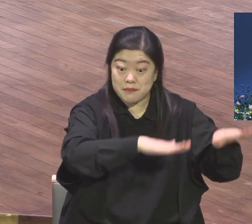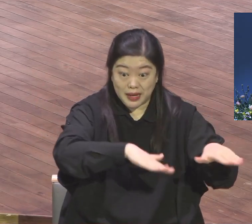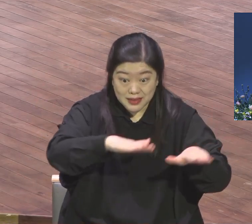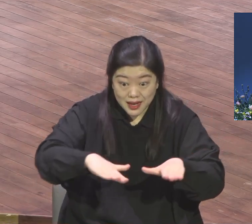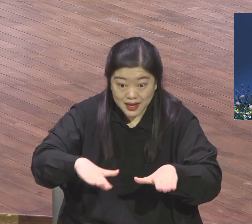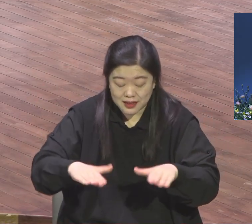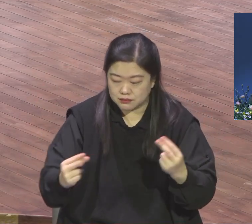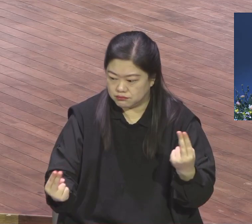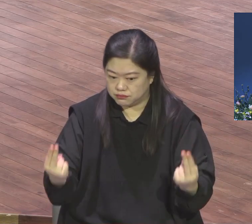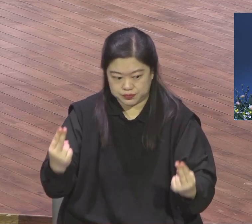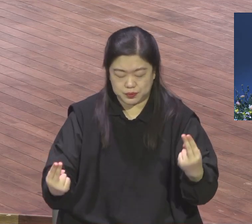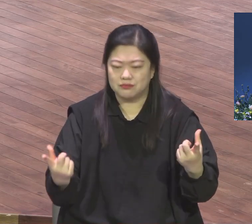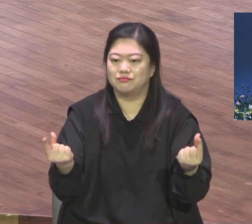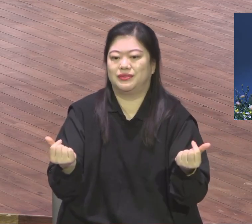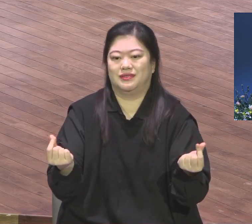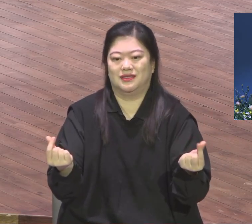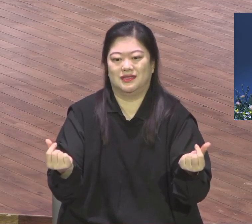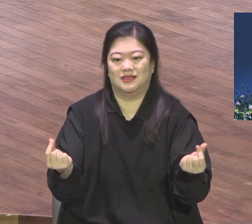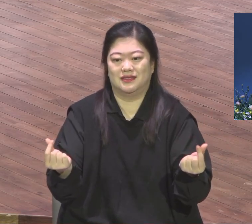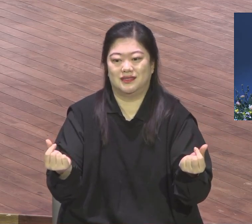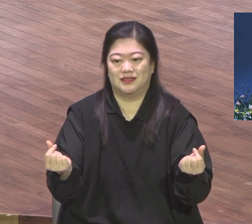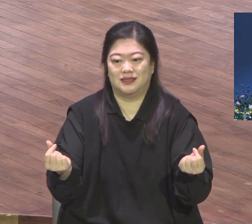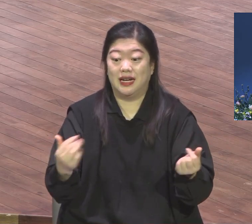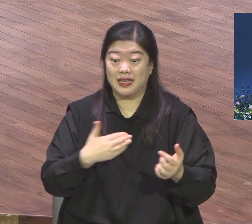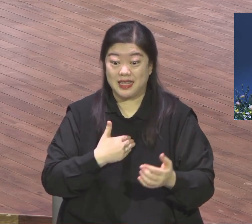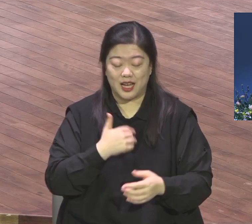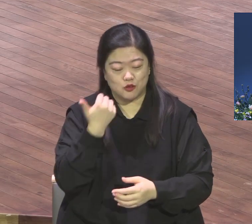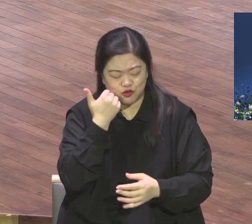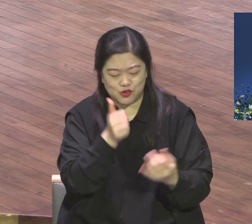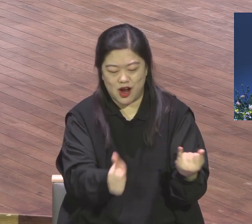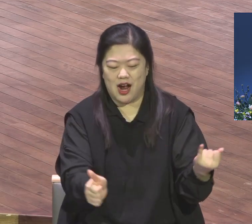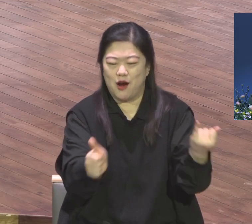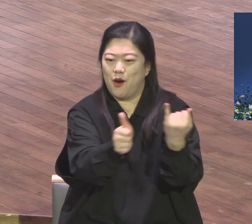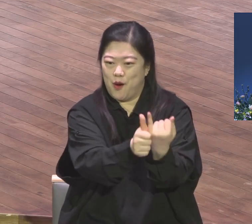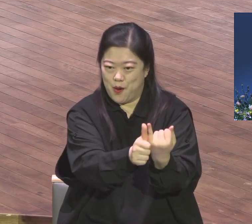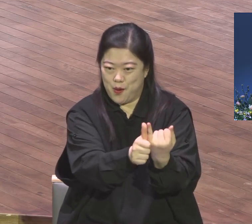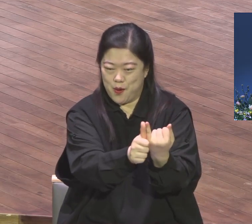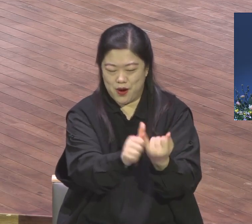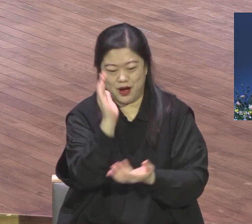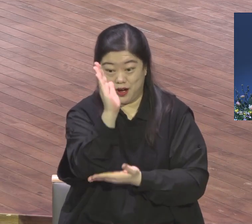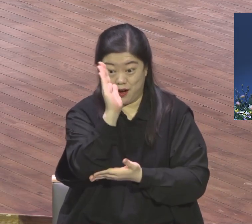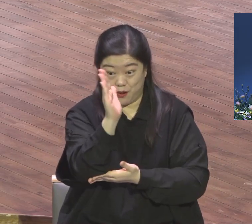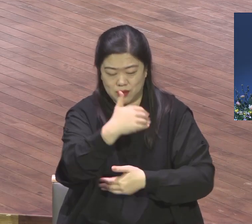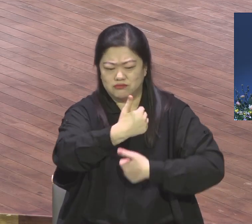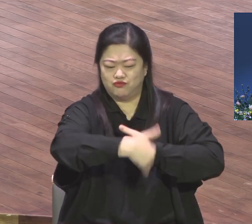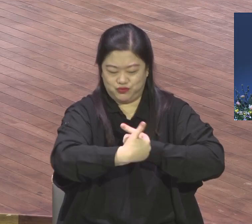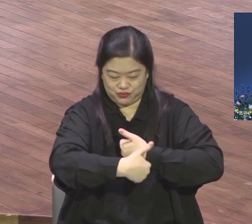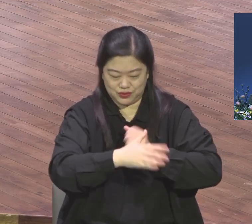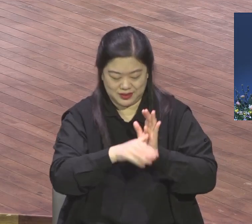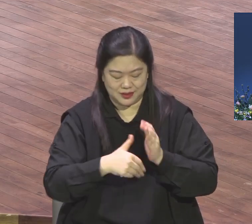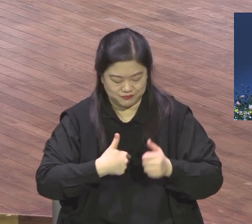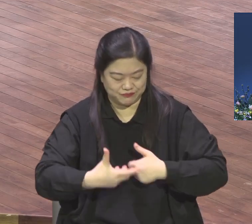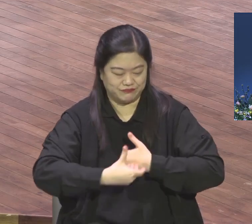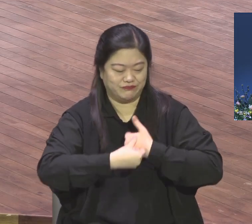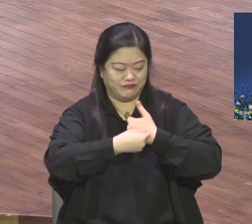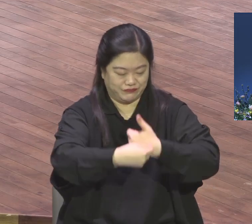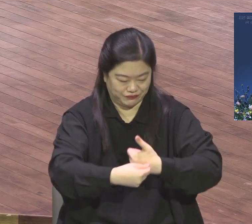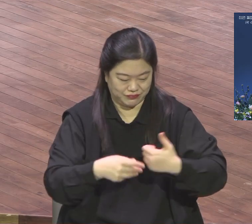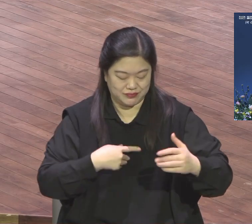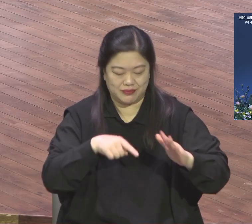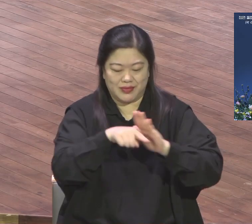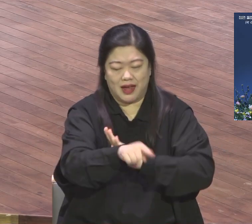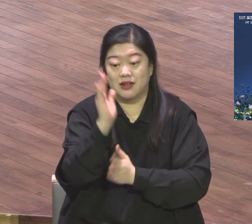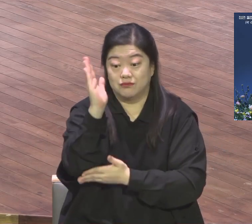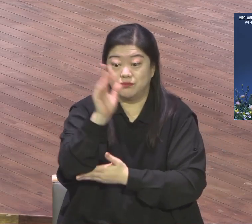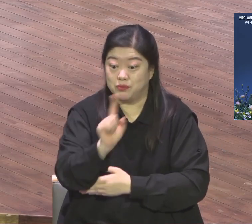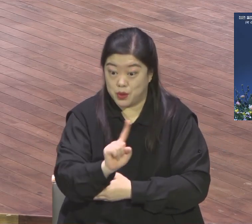때마다 그렇게 말합니다. 그야말로 어떤 나침반도 인생의 항로를